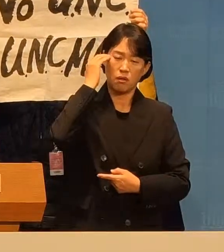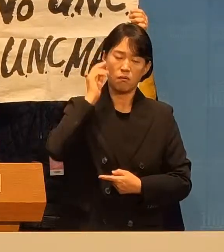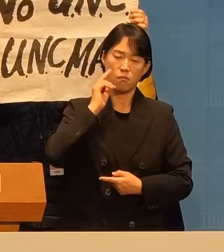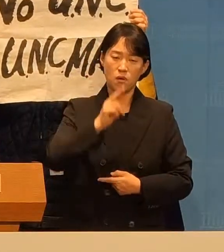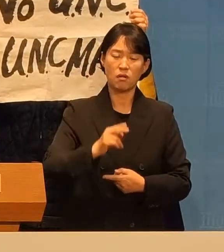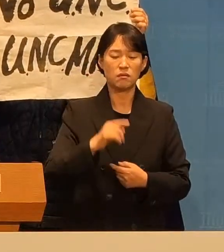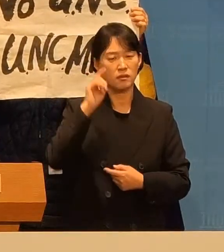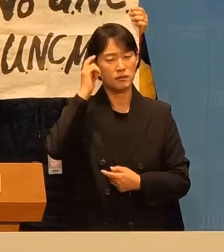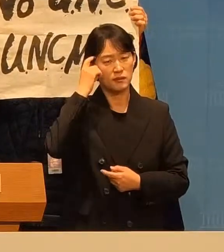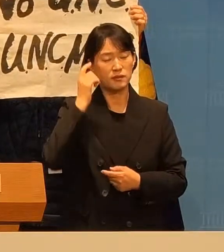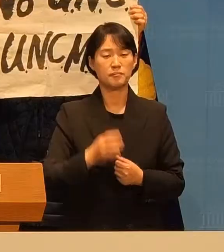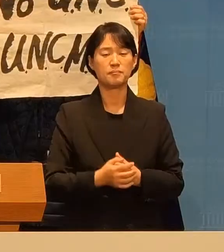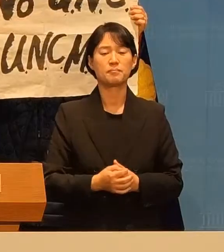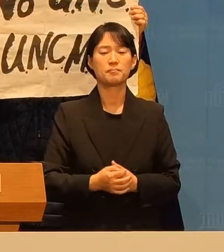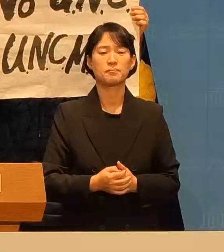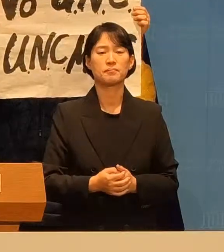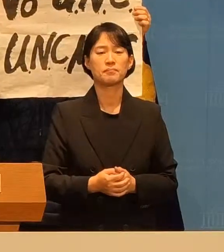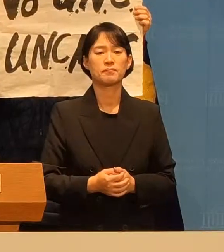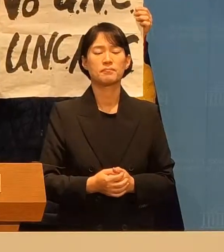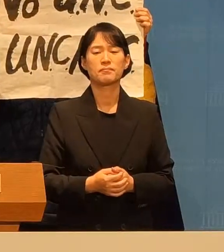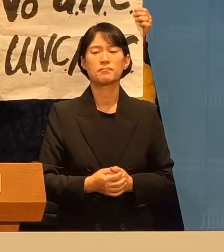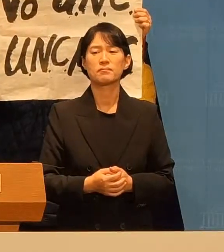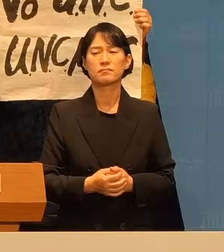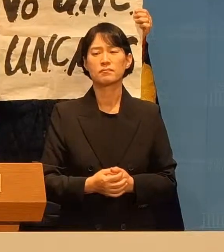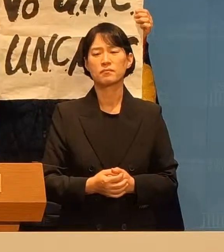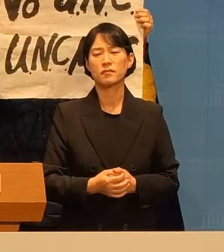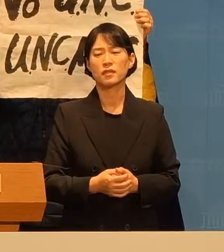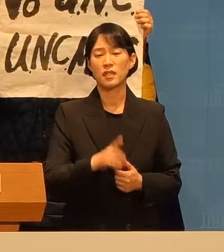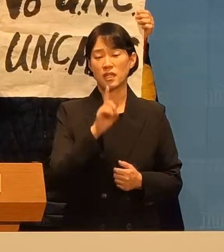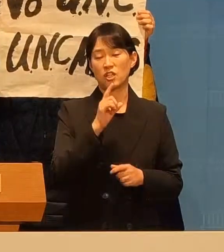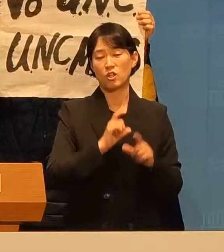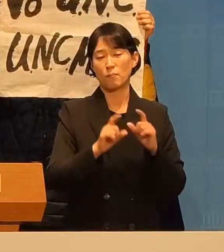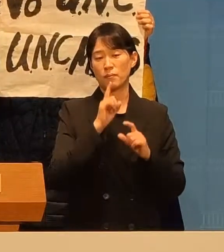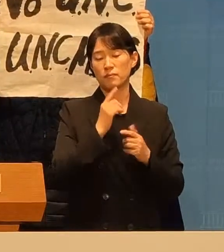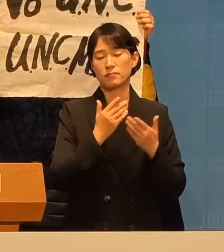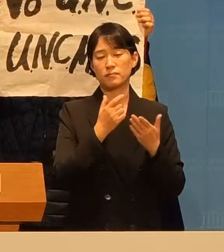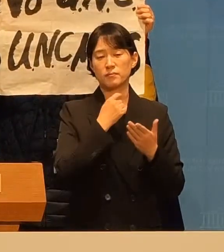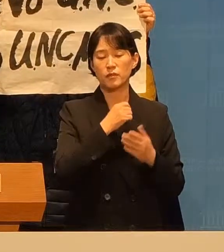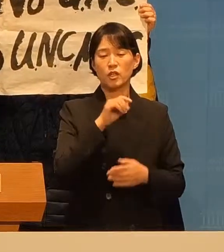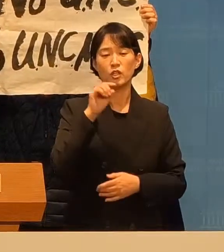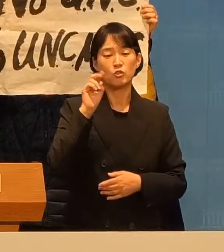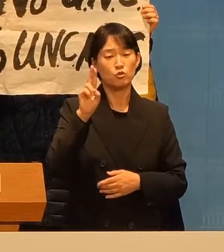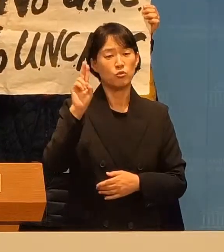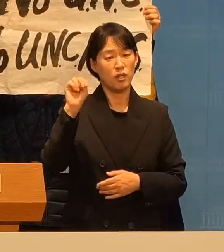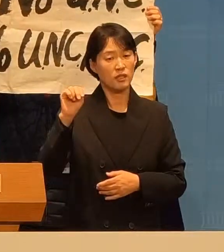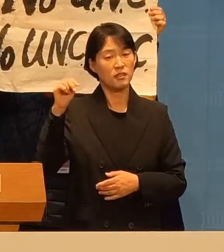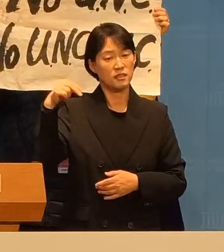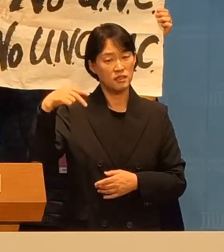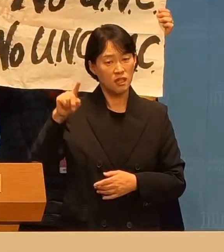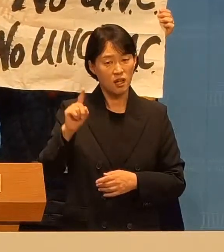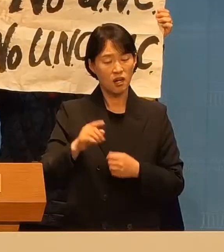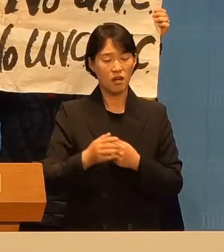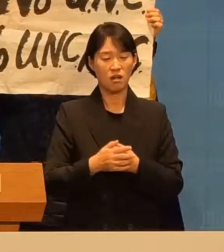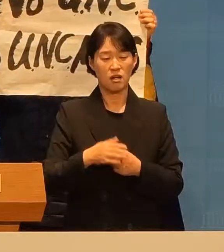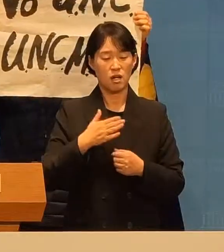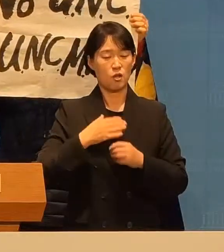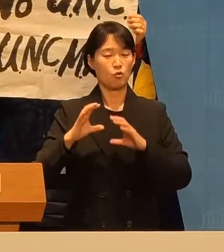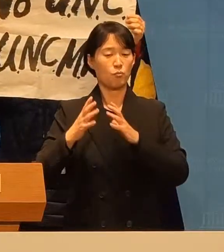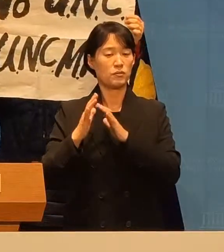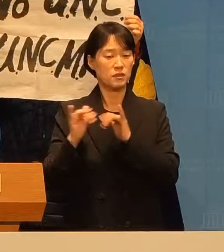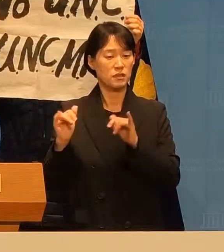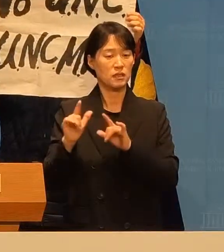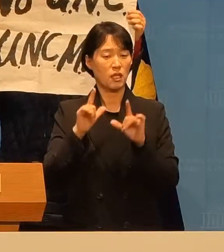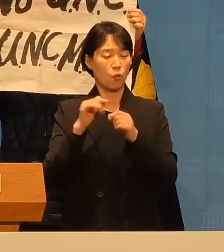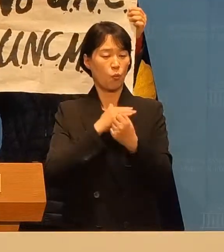하는 생각을 가질 수밖에 없습니다. 하나만 더 말씀드리면 유엔사가 현재 자기들은 민사행정권은 가지고 있다라고 주장하고 있는데